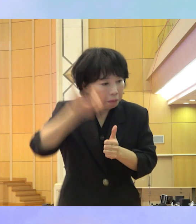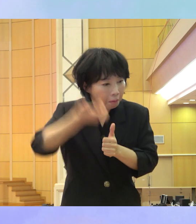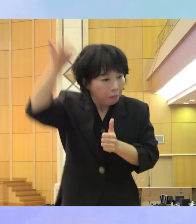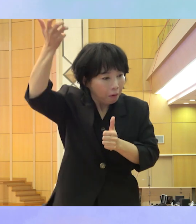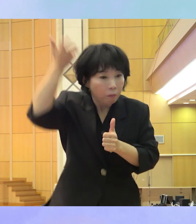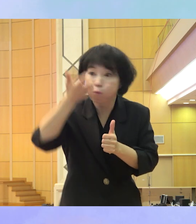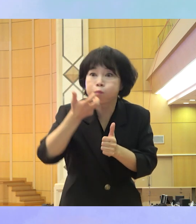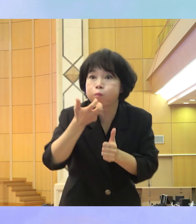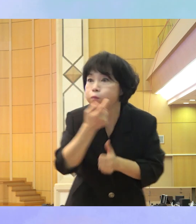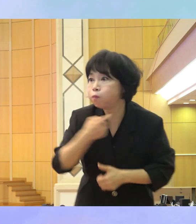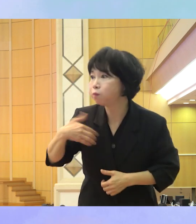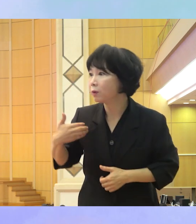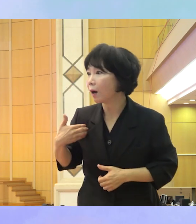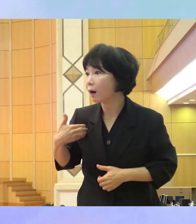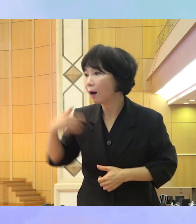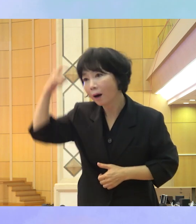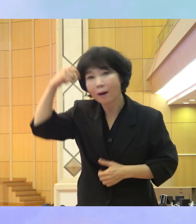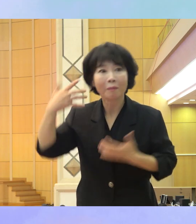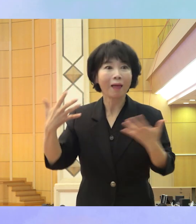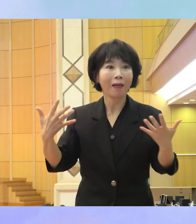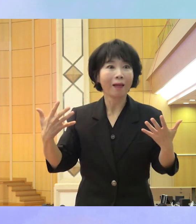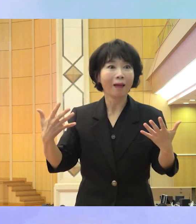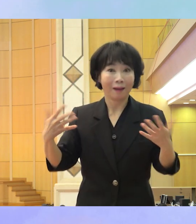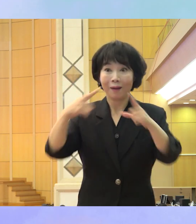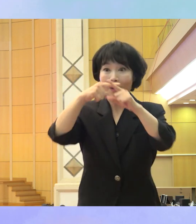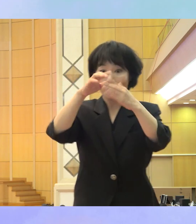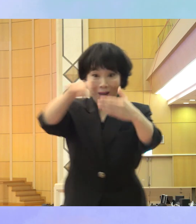몇 사람이 기도를 하고 있었거든요. 성전 안에서.